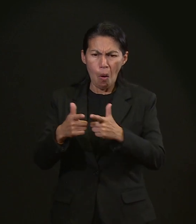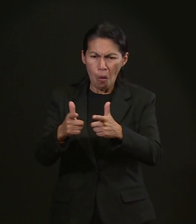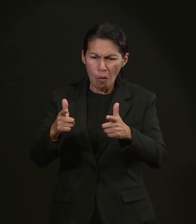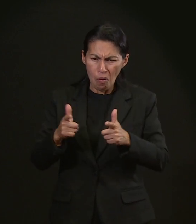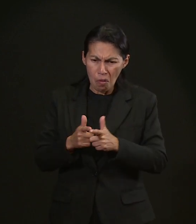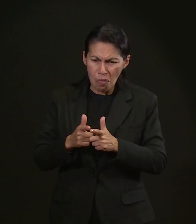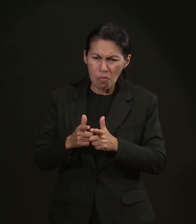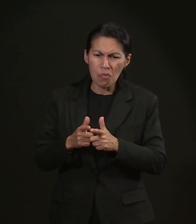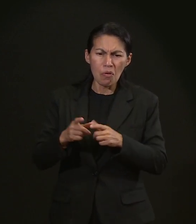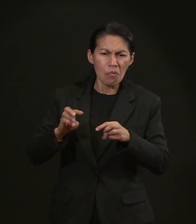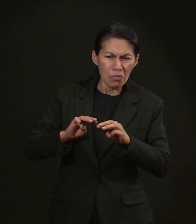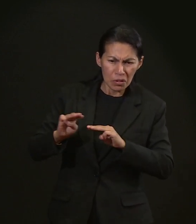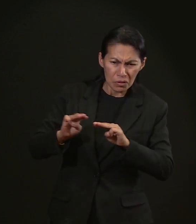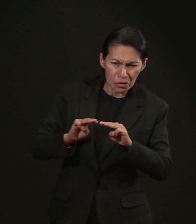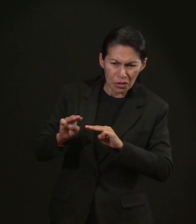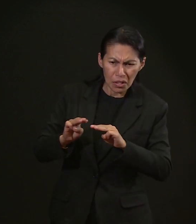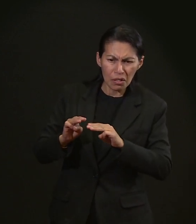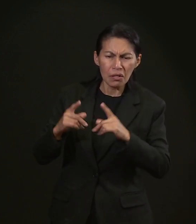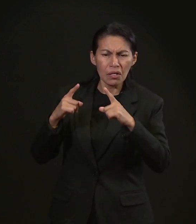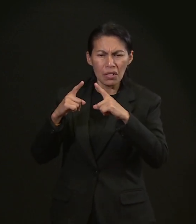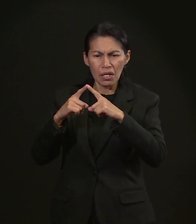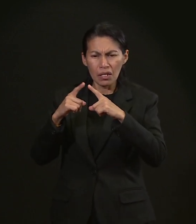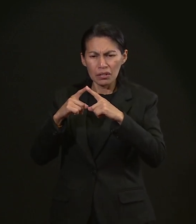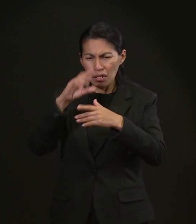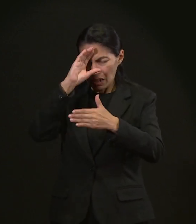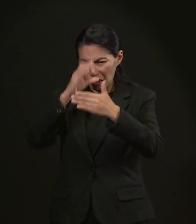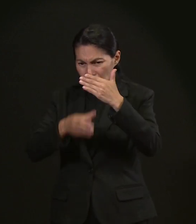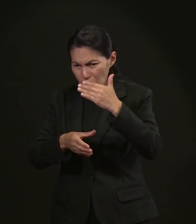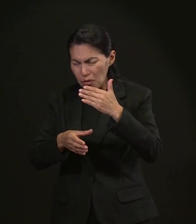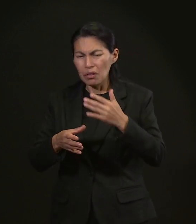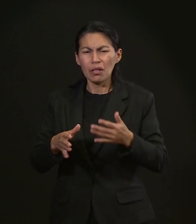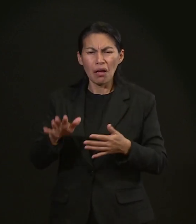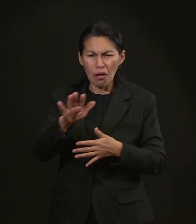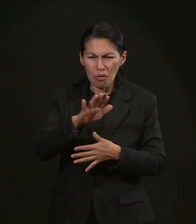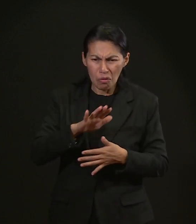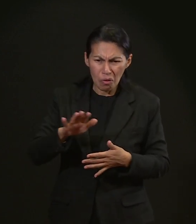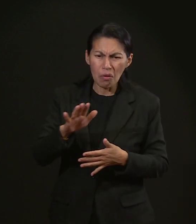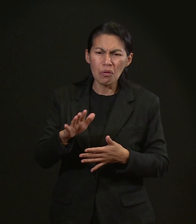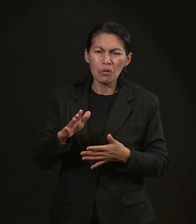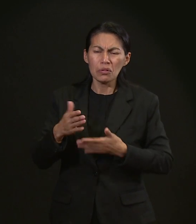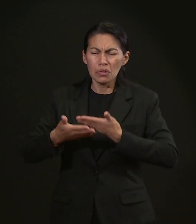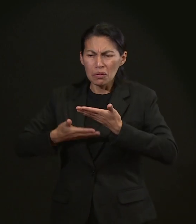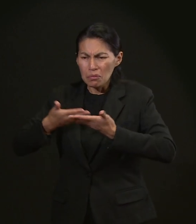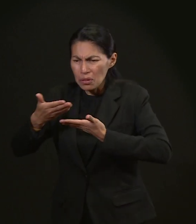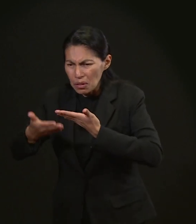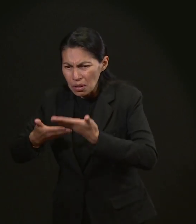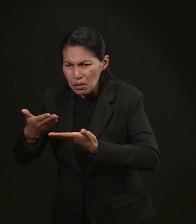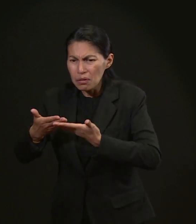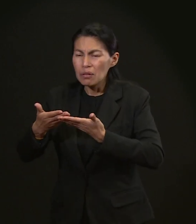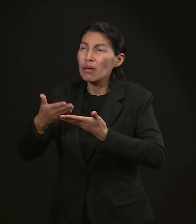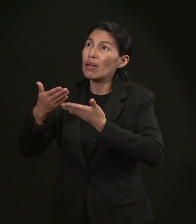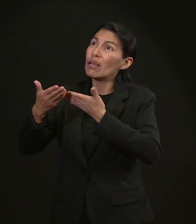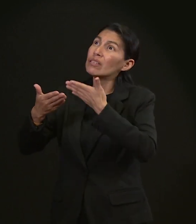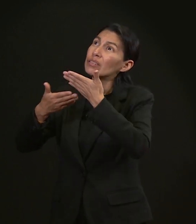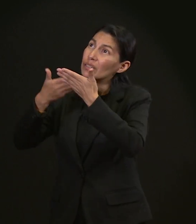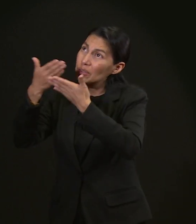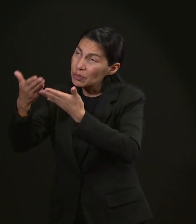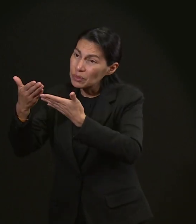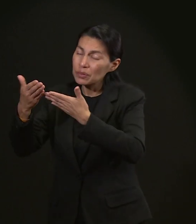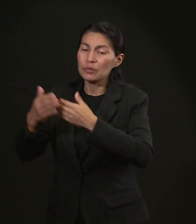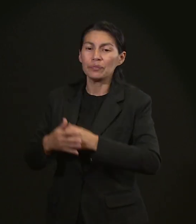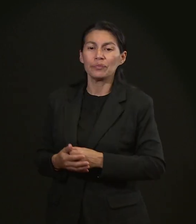en un grupo misionero de la iglesia católica con los combonianos sirviendo al